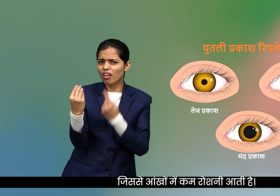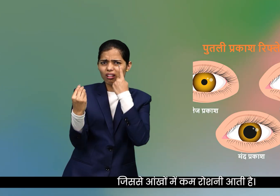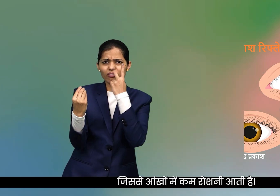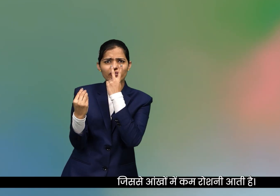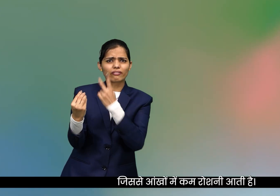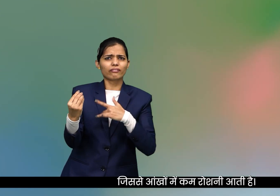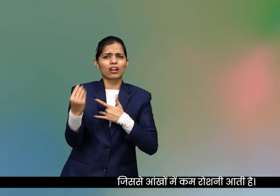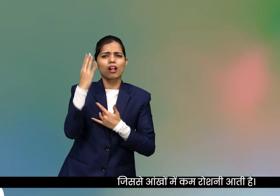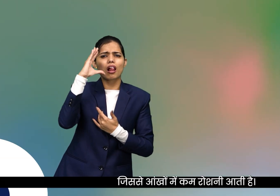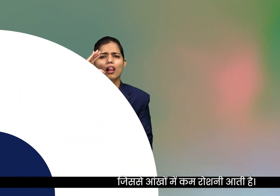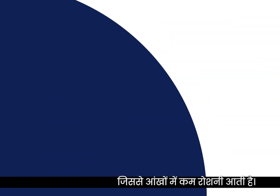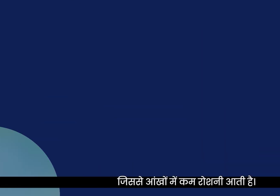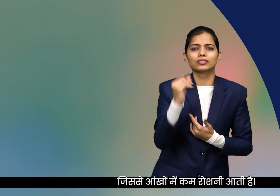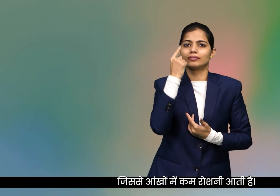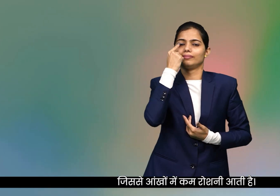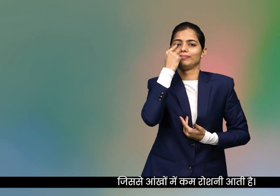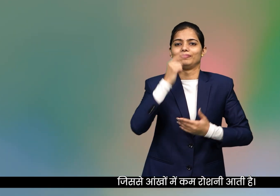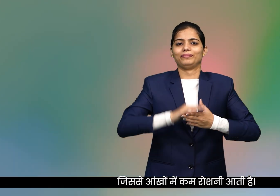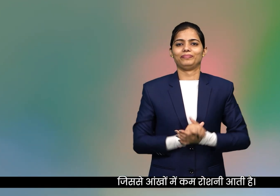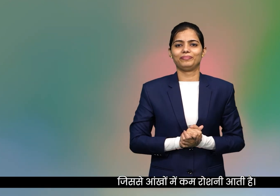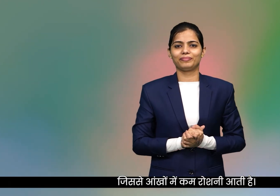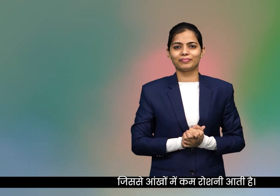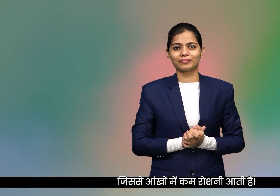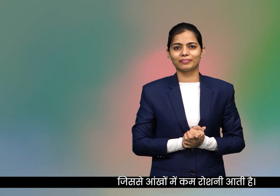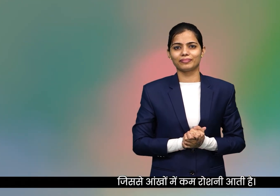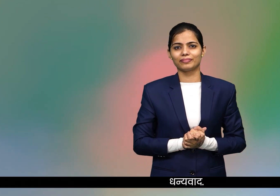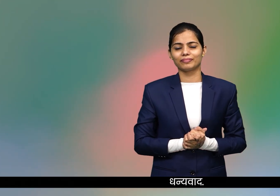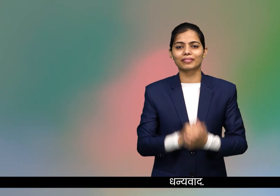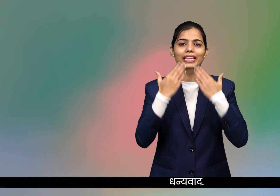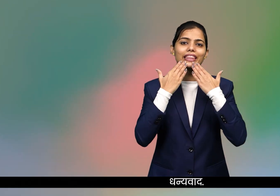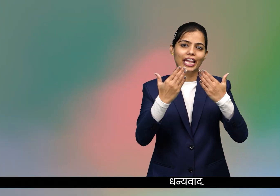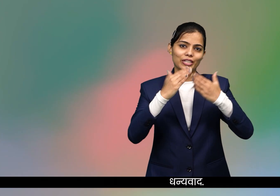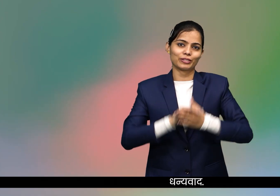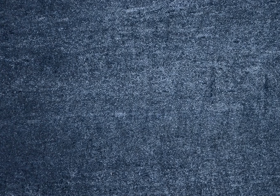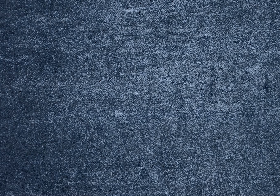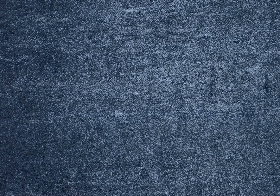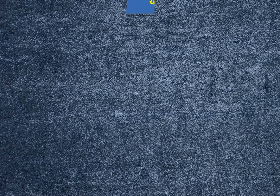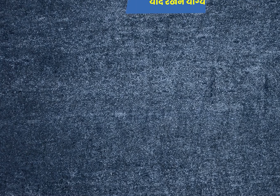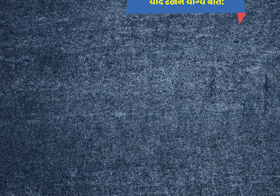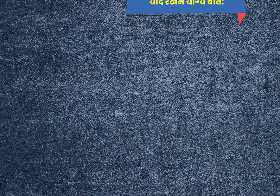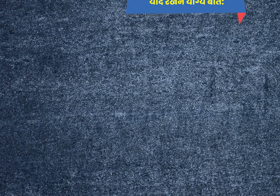रोशनी आती है। धन्यवाद।